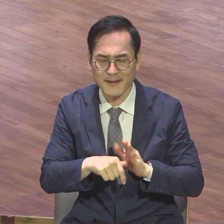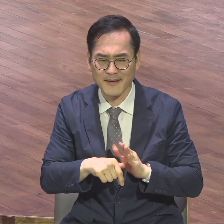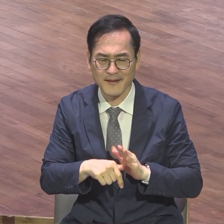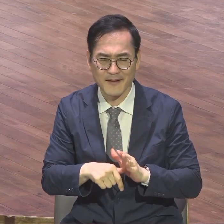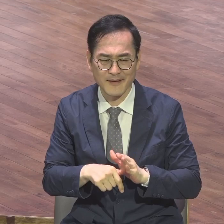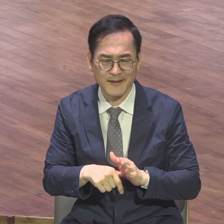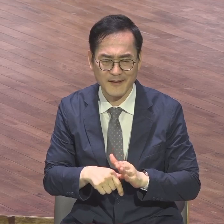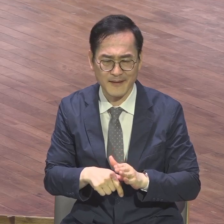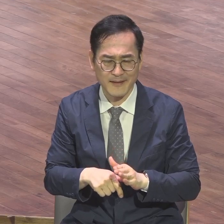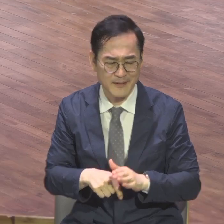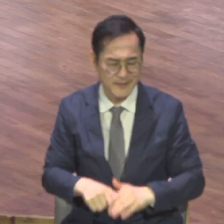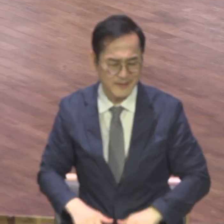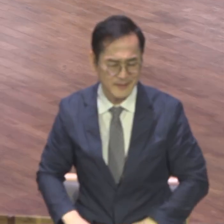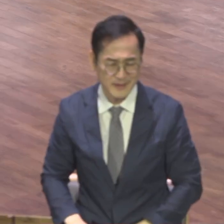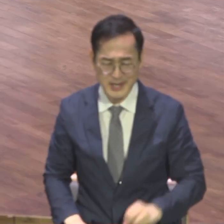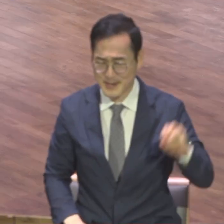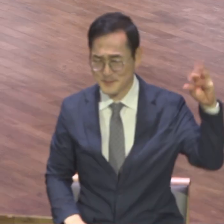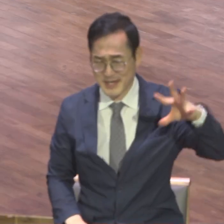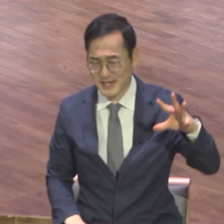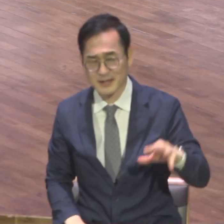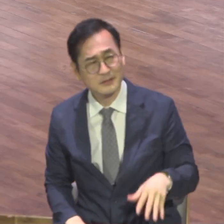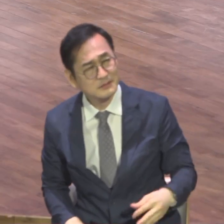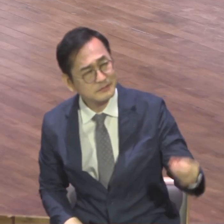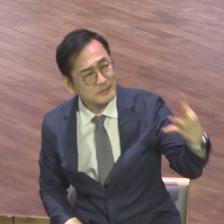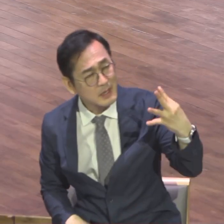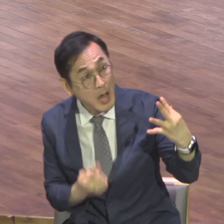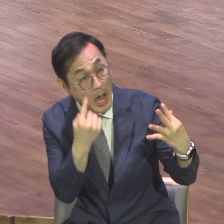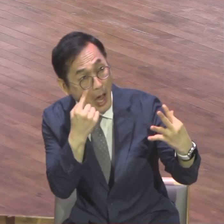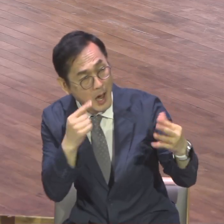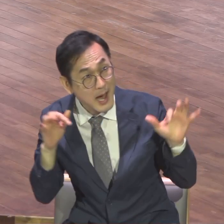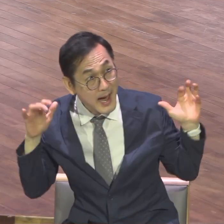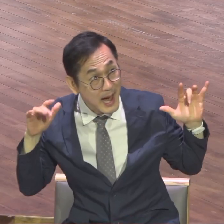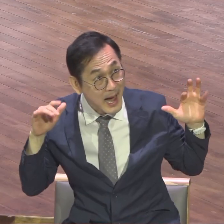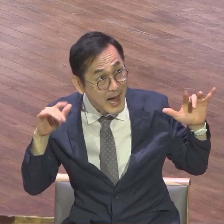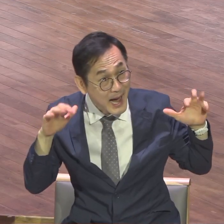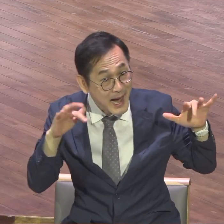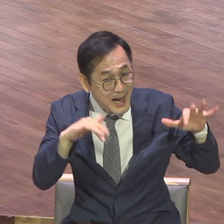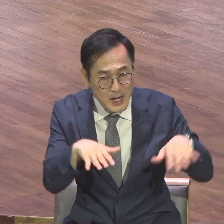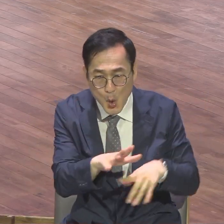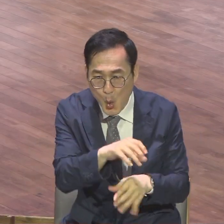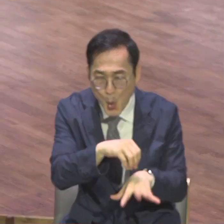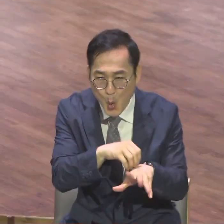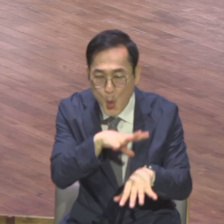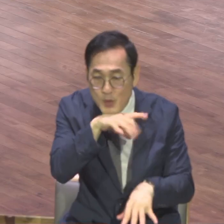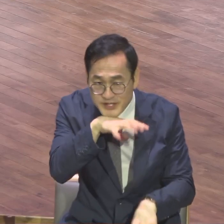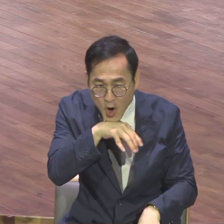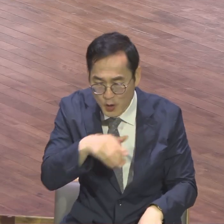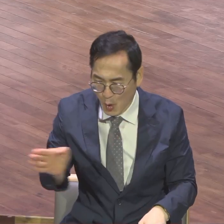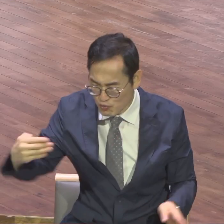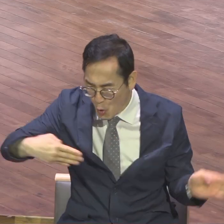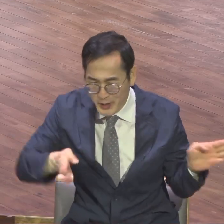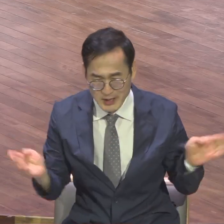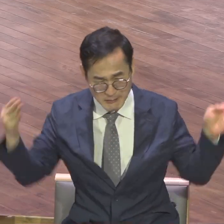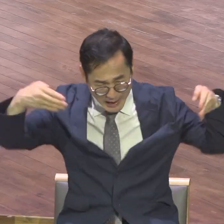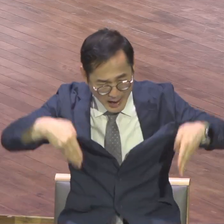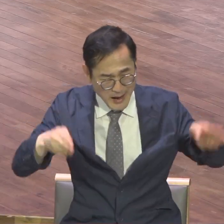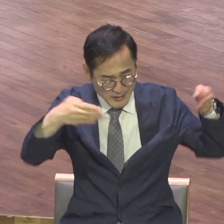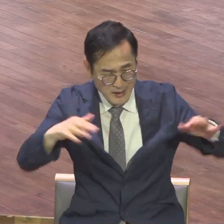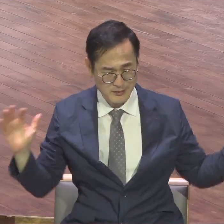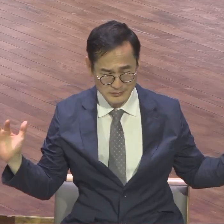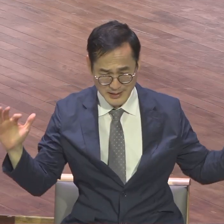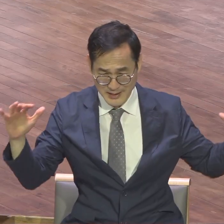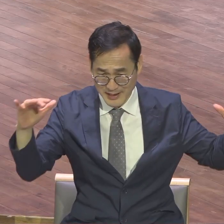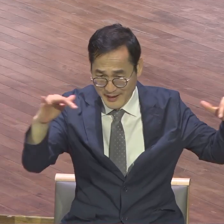한밤중에 밝은 이 빛을 보고 집어들이 팍 오징어, 물고기들이 막 그렇게